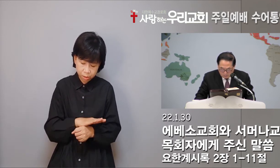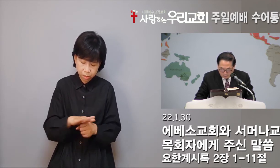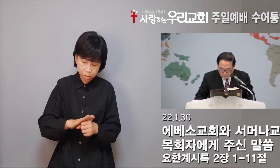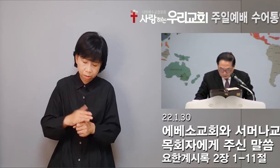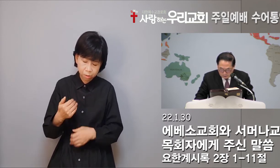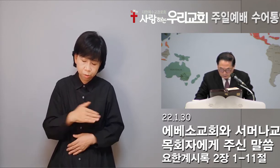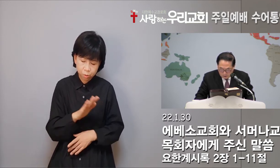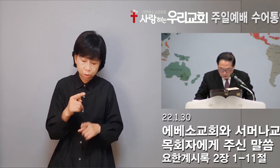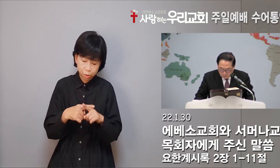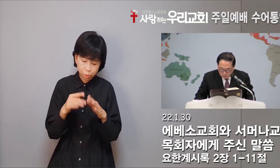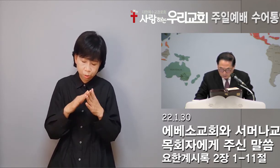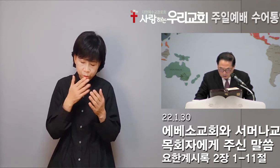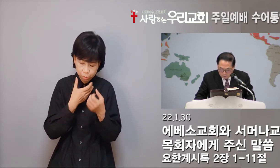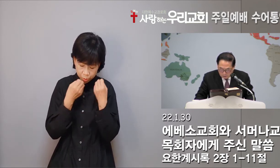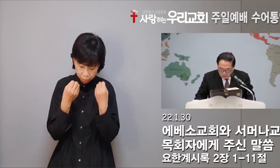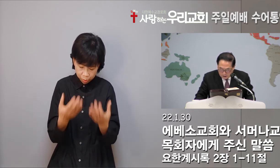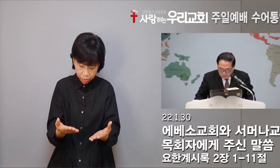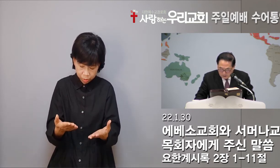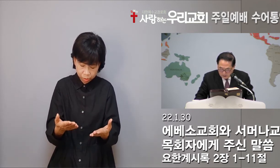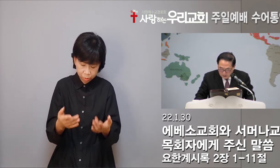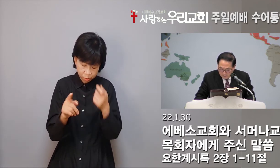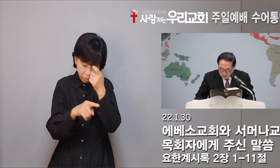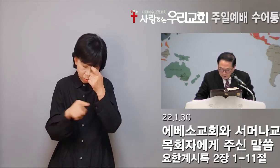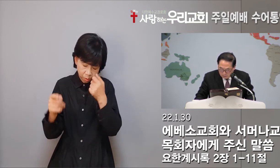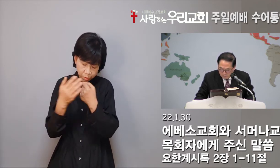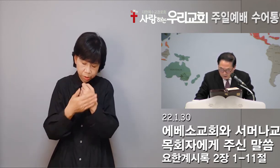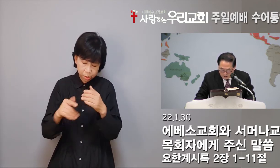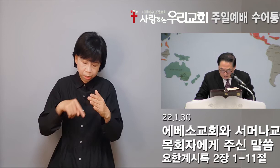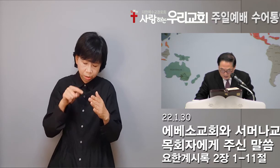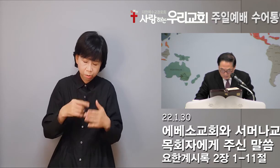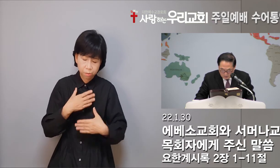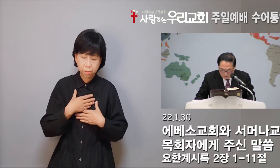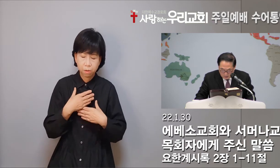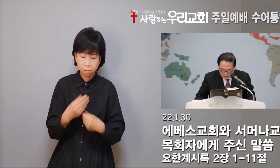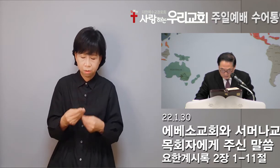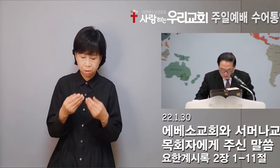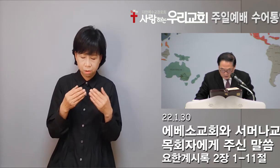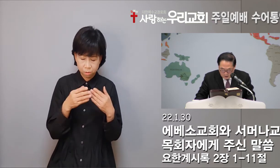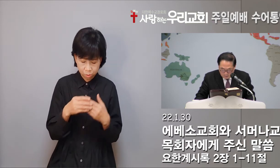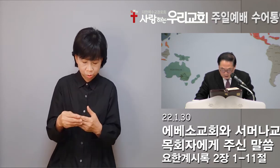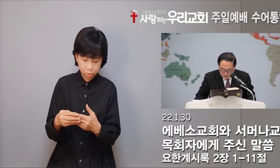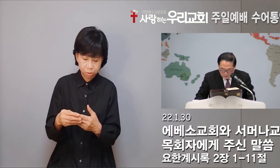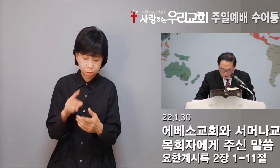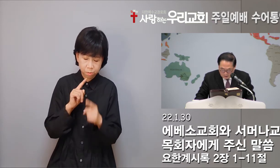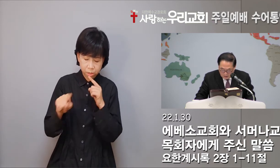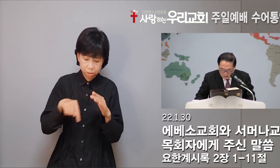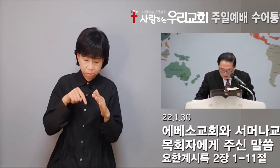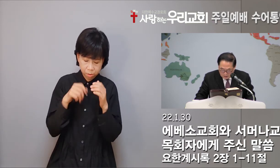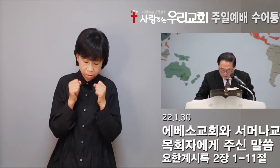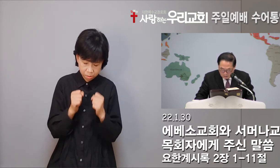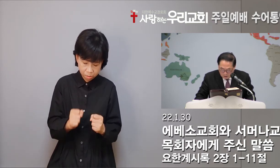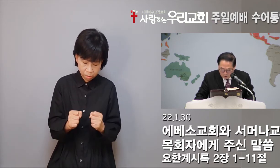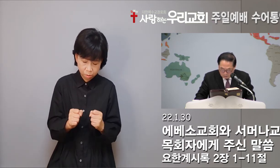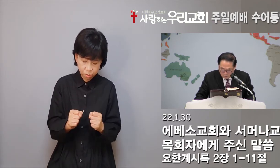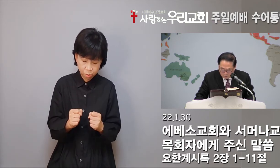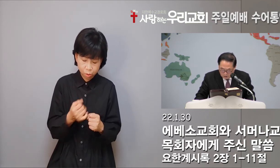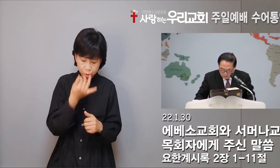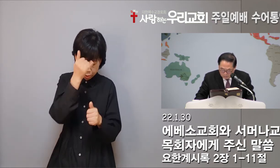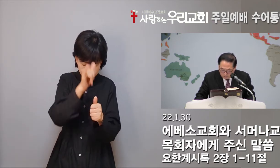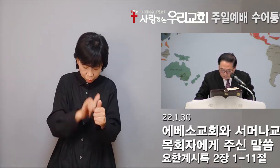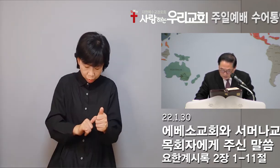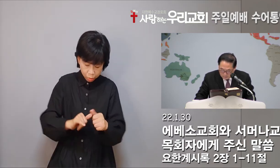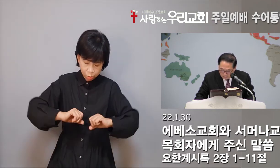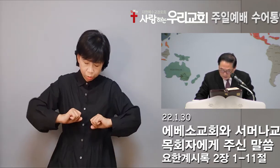교회를 축복하시고 모든 성도들의 삶이 은혜 가운데 평안한 삶이 되게 하시며 말씀 안에 거하게 하시고